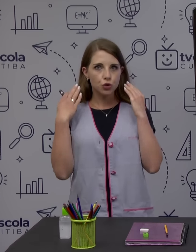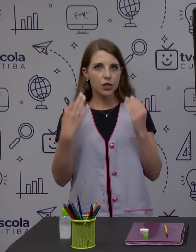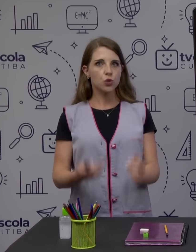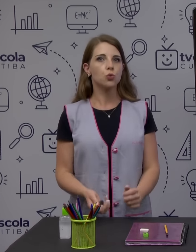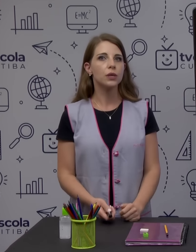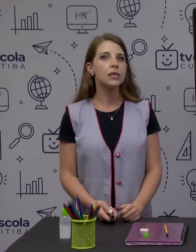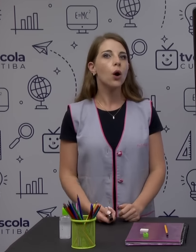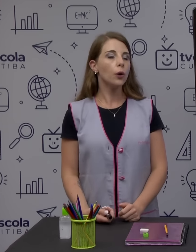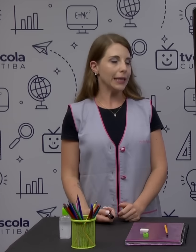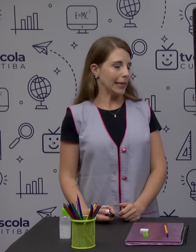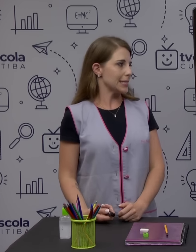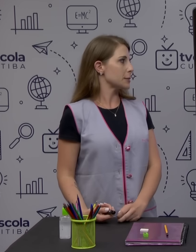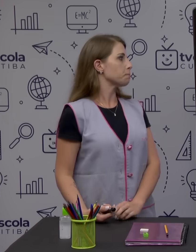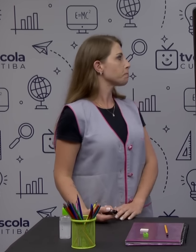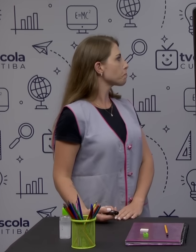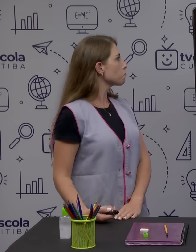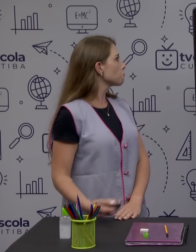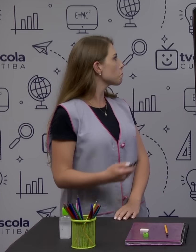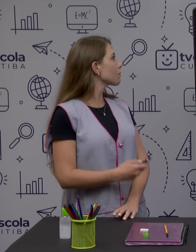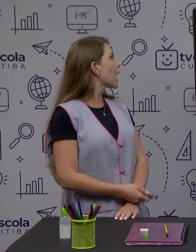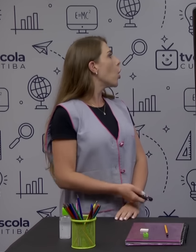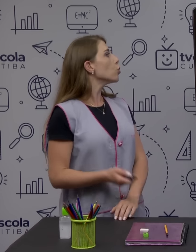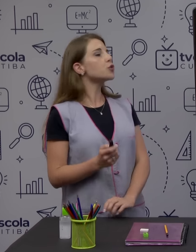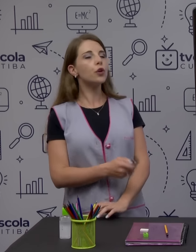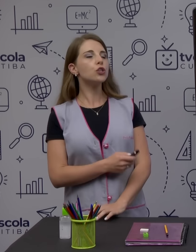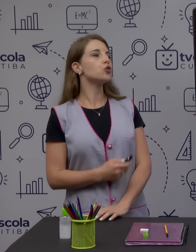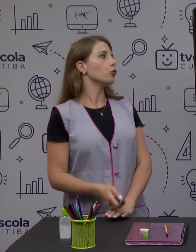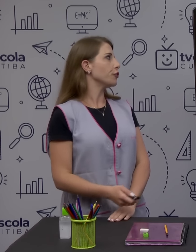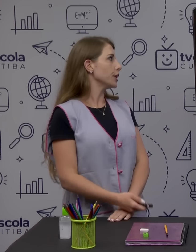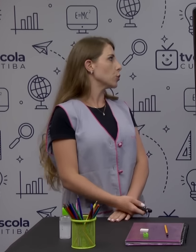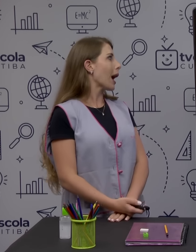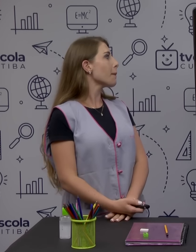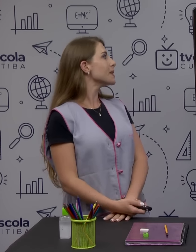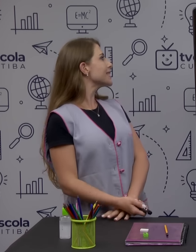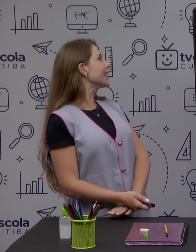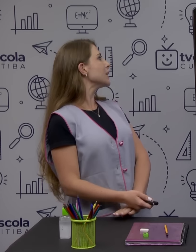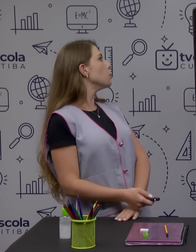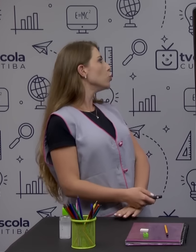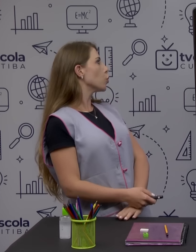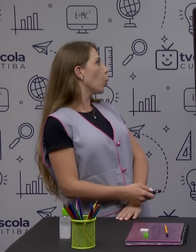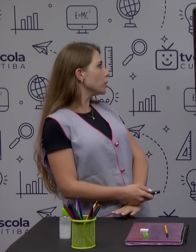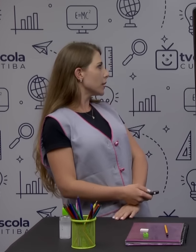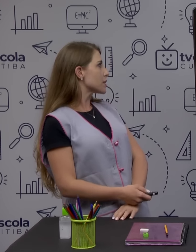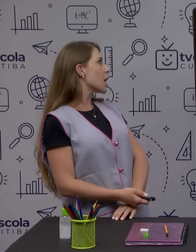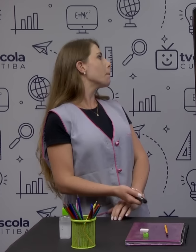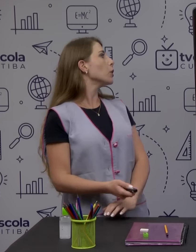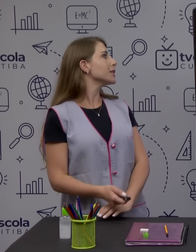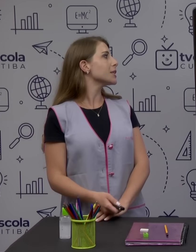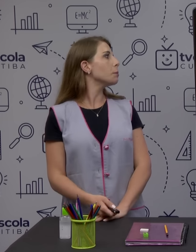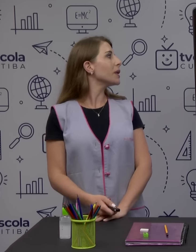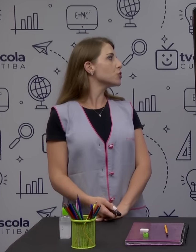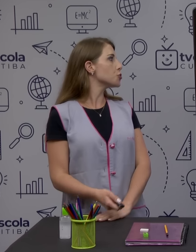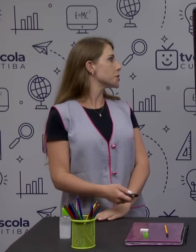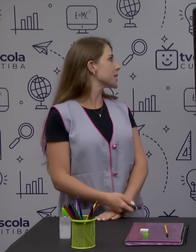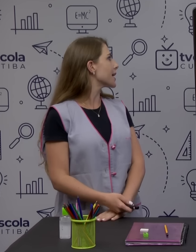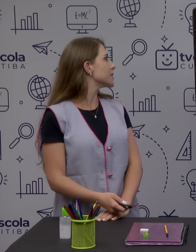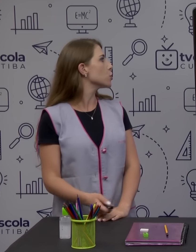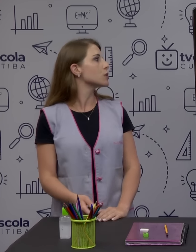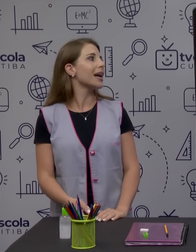das suas orelhas. Os fones de ouvido, apesar de muito úteis, podem ser prejudiciais se usados